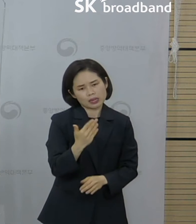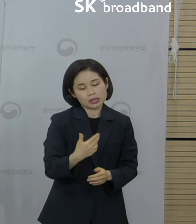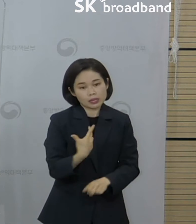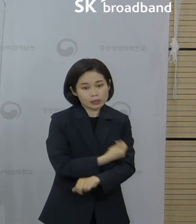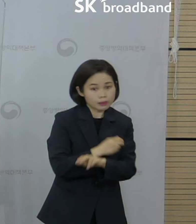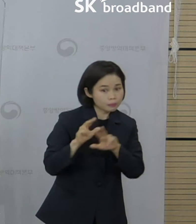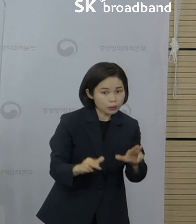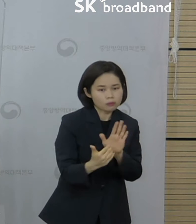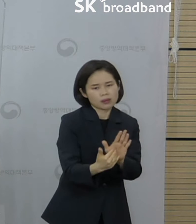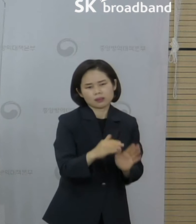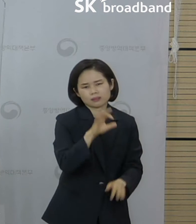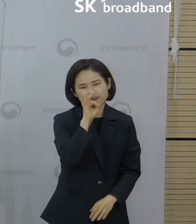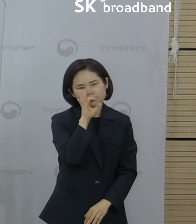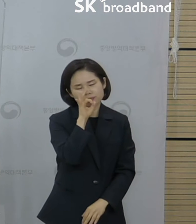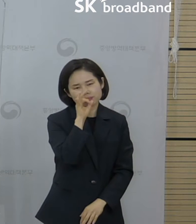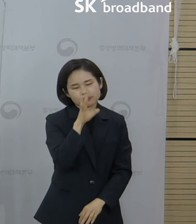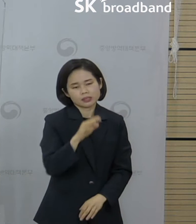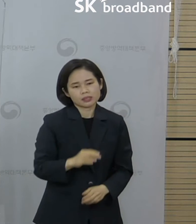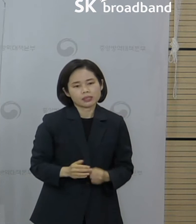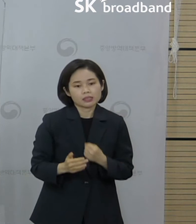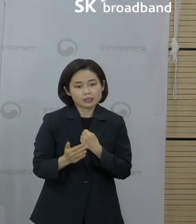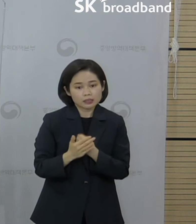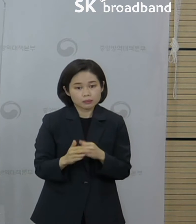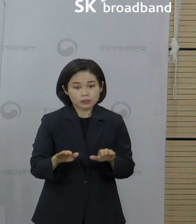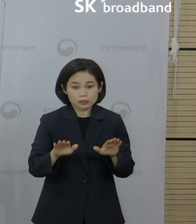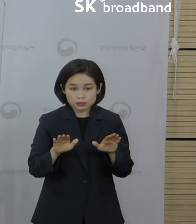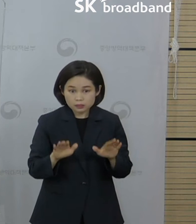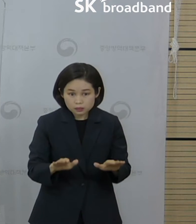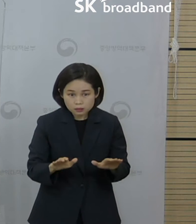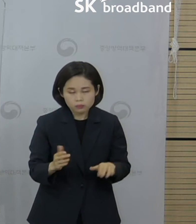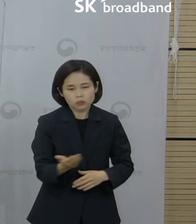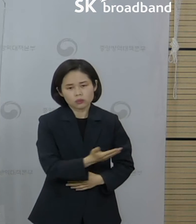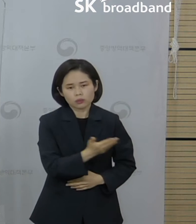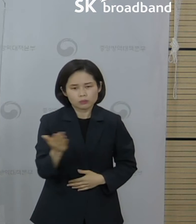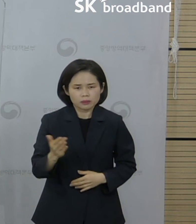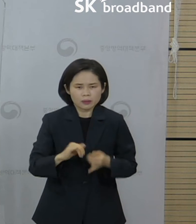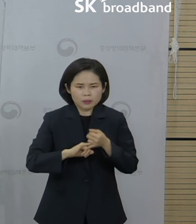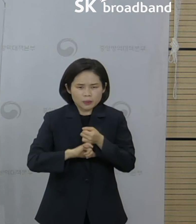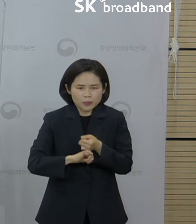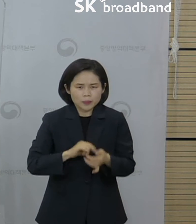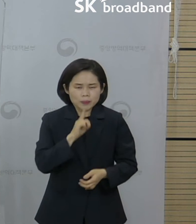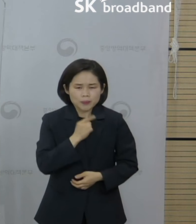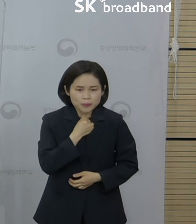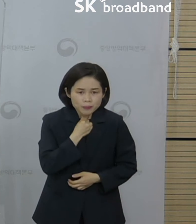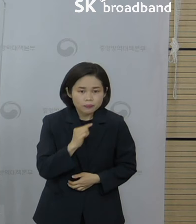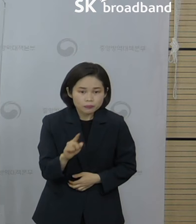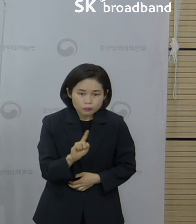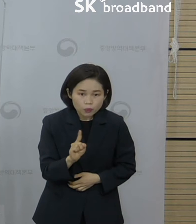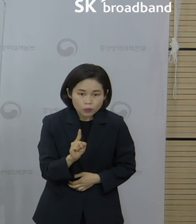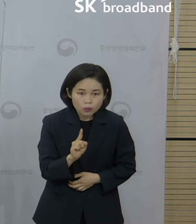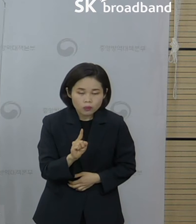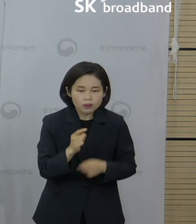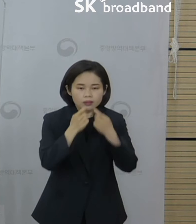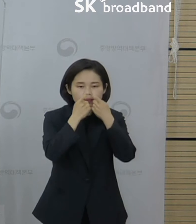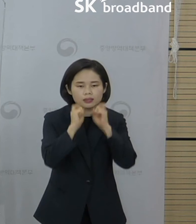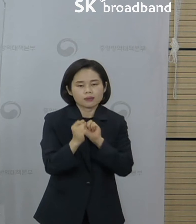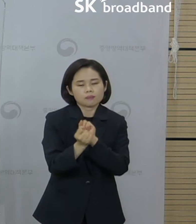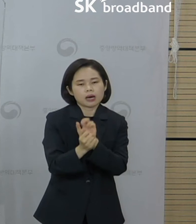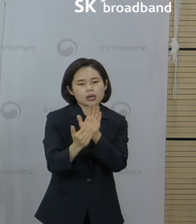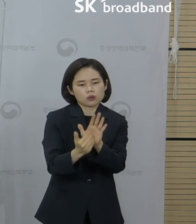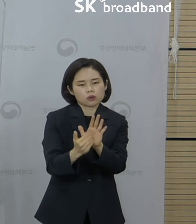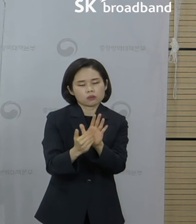따라서 지금 현재 다시금 방역당국 입장에서 강조드리고 싶은 것은 철저한 방역수칙